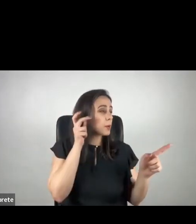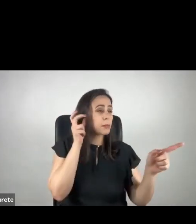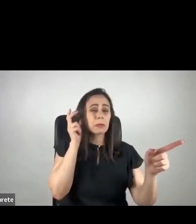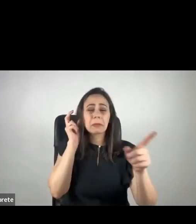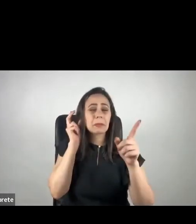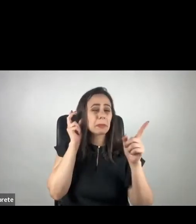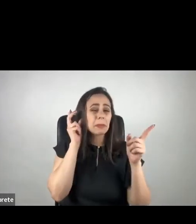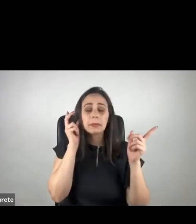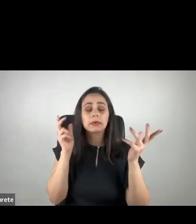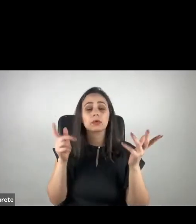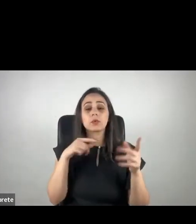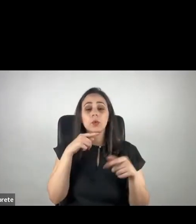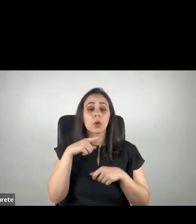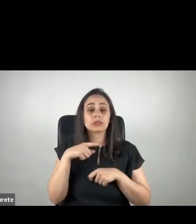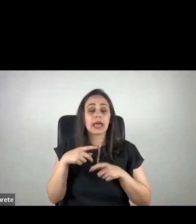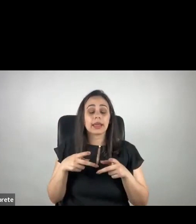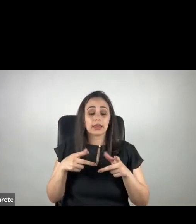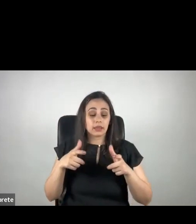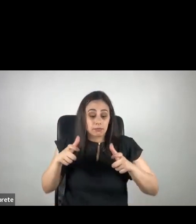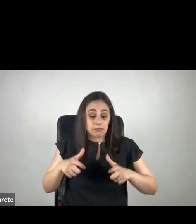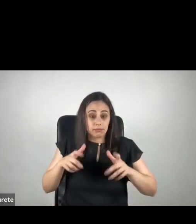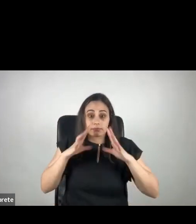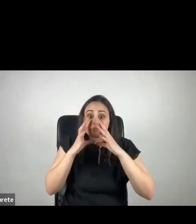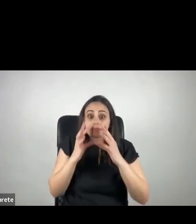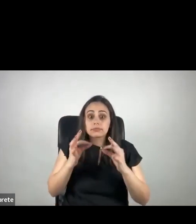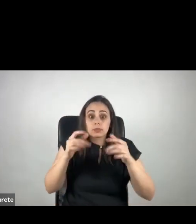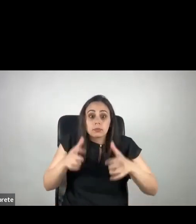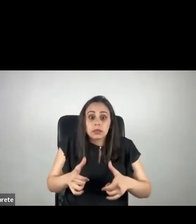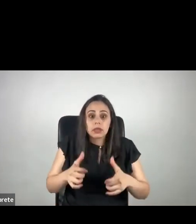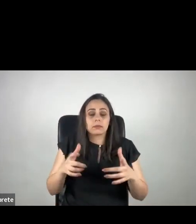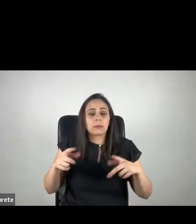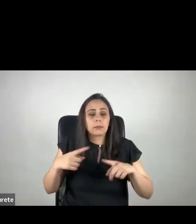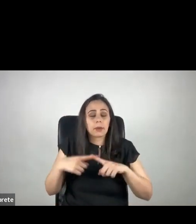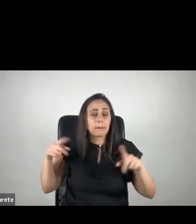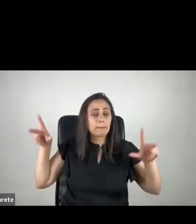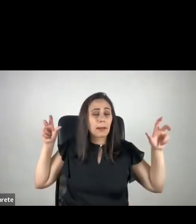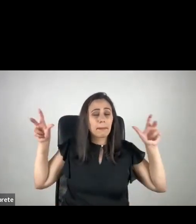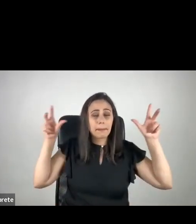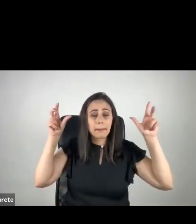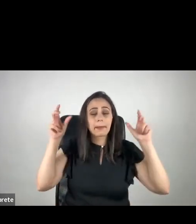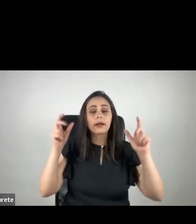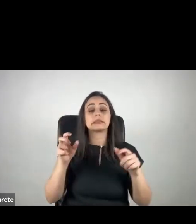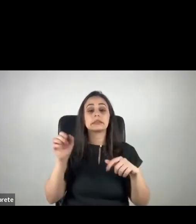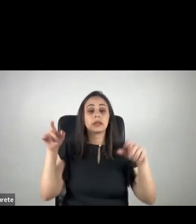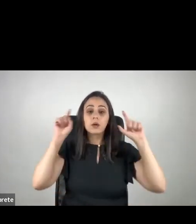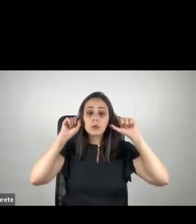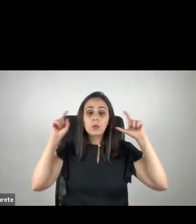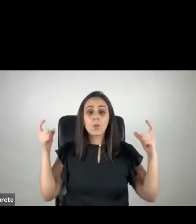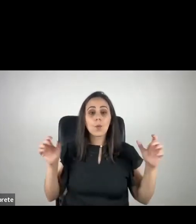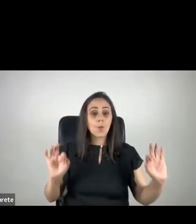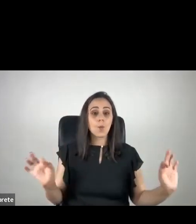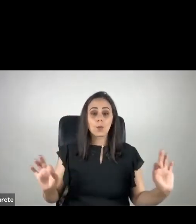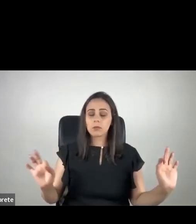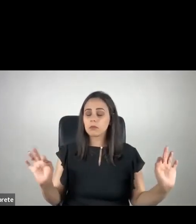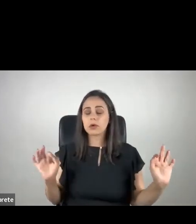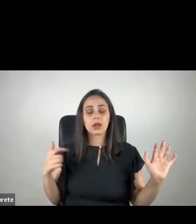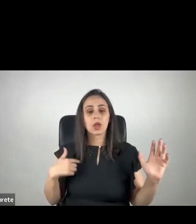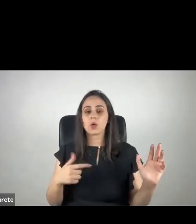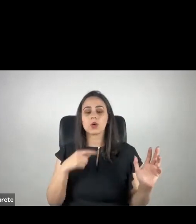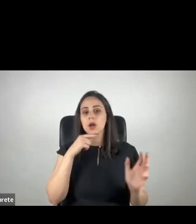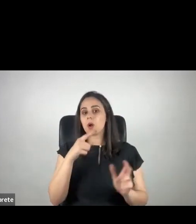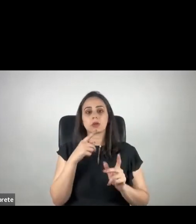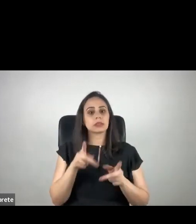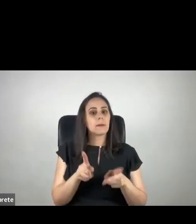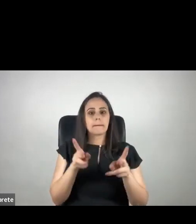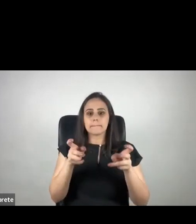noção de tempo e espaço. Isso é até uma das funções que o aparelho faz comigo. Quando eu estou sem aparelho, eu perco total noção